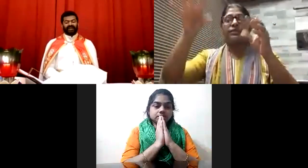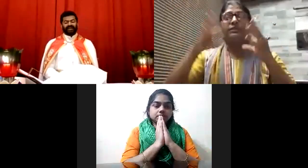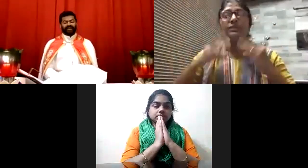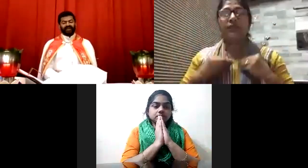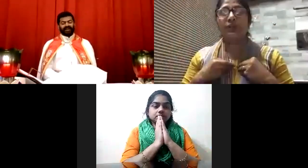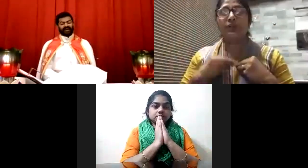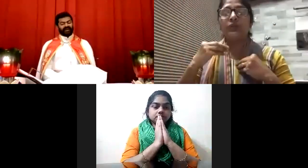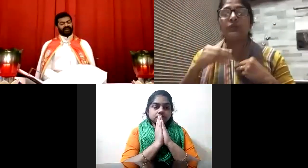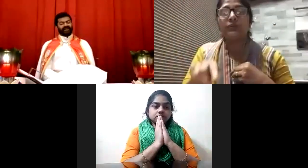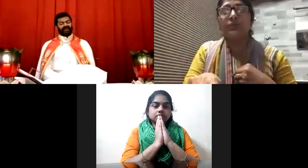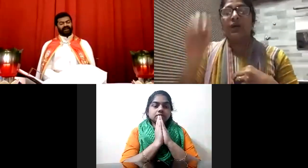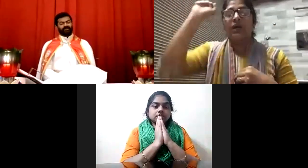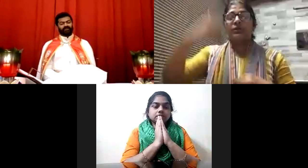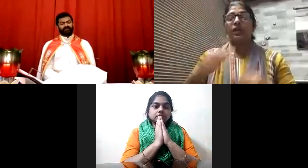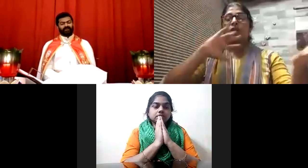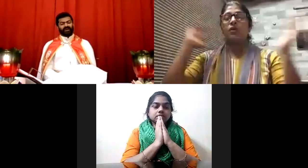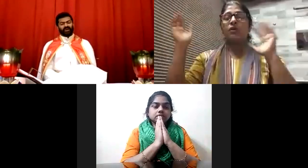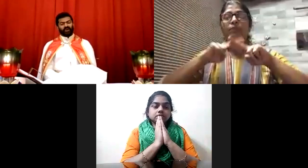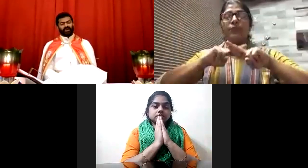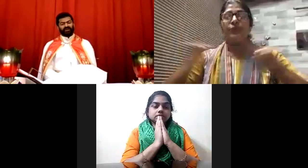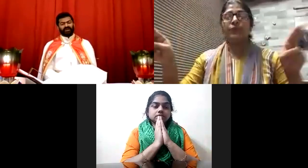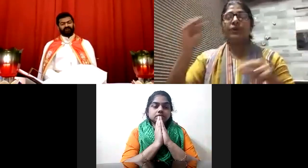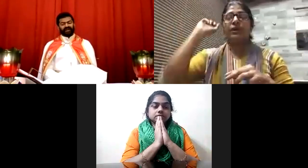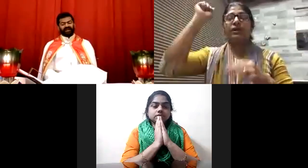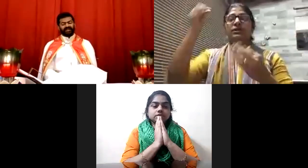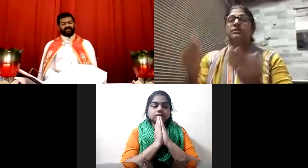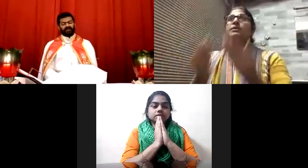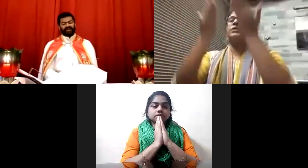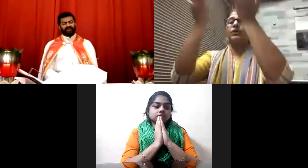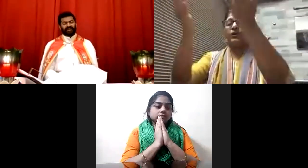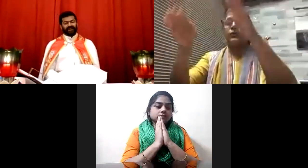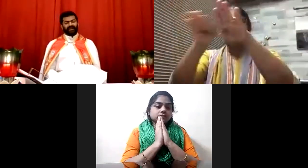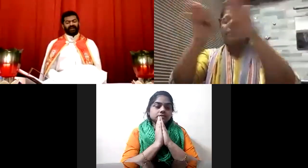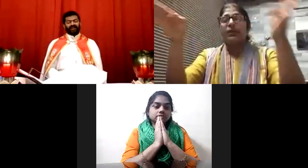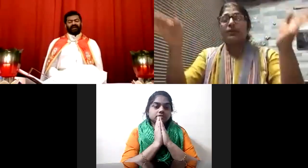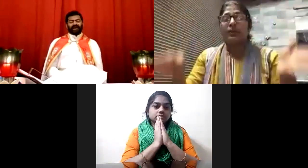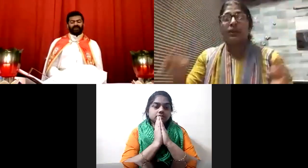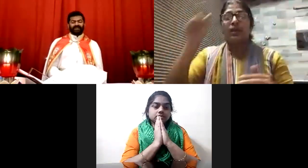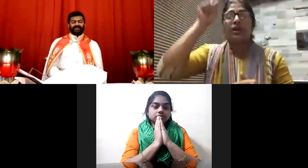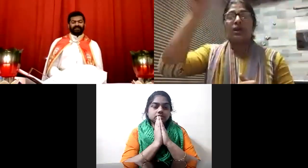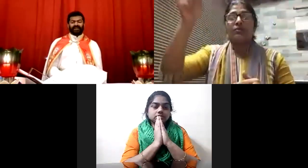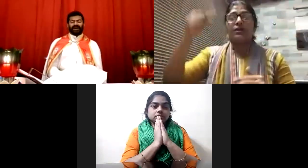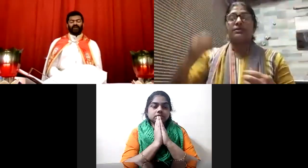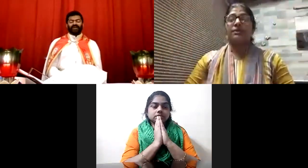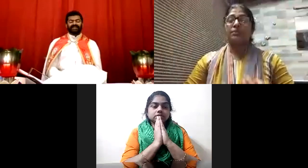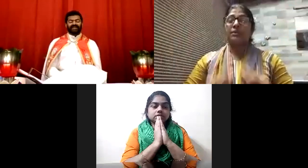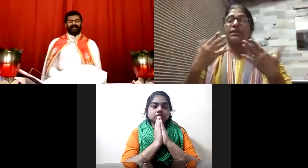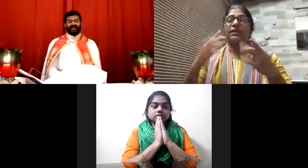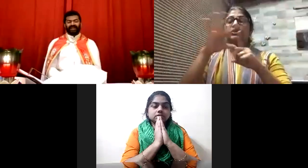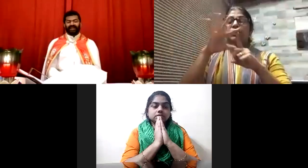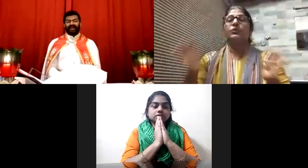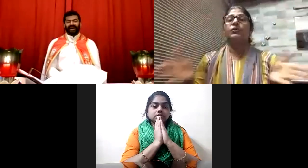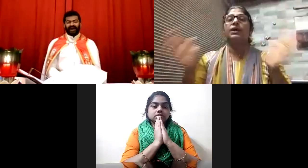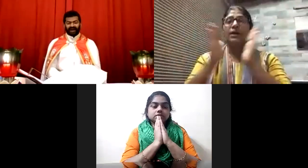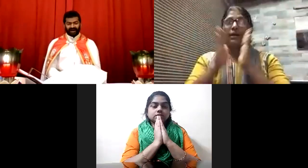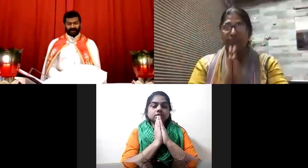സ്വീകരിക്കട്ടെ. അങ്ങേക്ക് ഞങ്ങൾക്കും ലോകം മുഴുവനും വേണ്ടി അങ്ങ് സമർപ്പിക്കുന്ന ഈ ബലിയിൽ അവിടുന്ന് സംവേദനാവുകയും ചെയ്യട്ടെ.